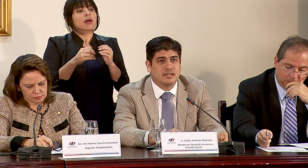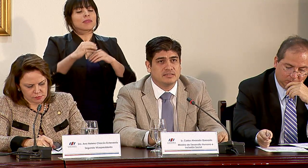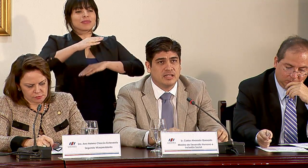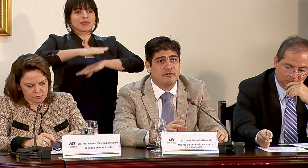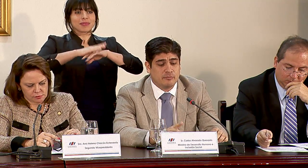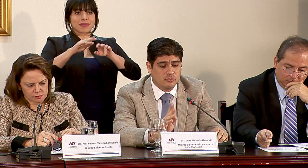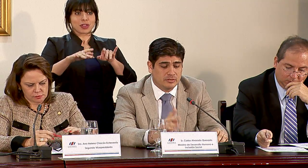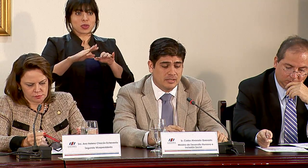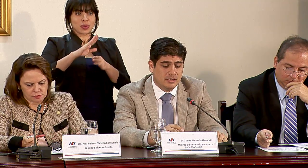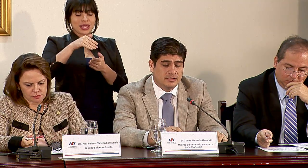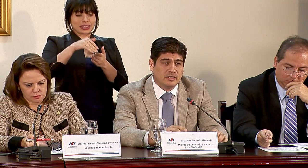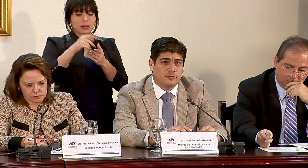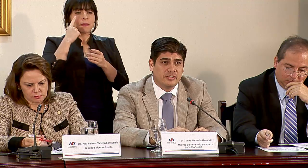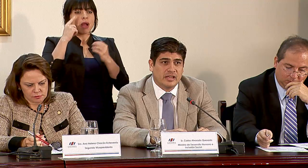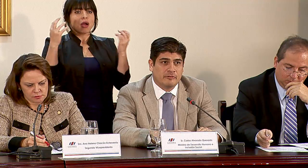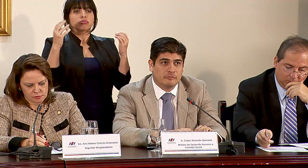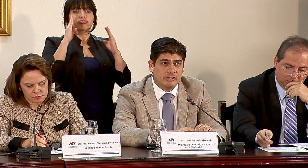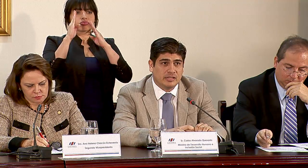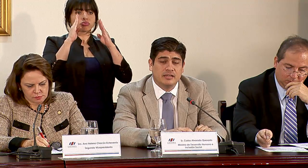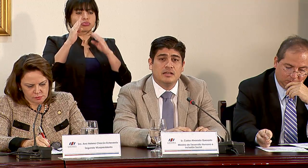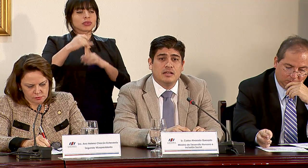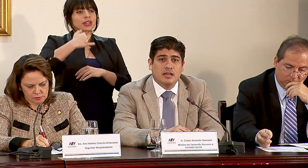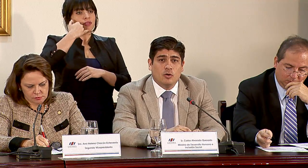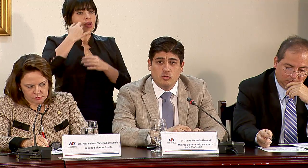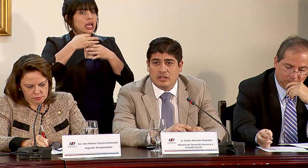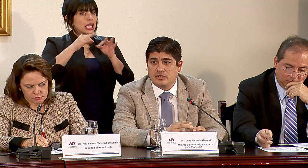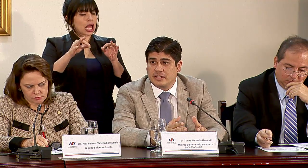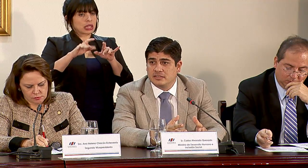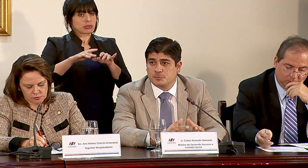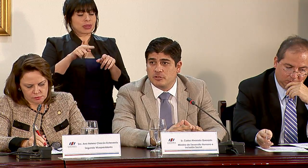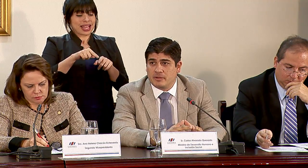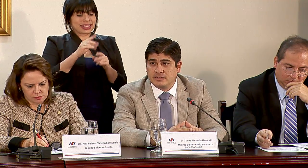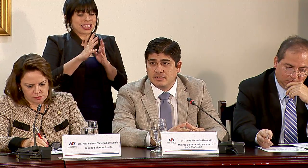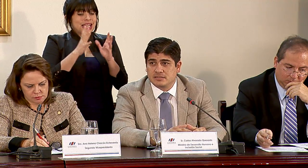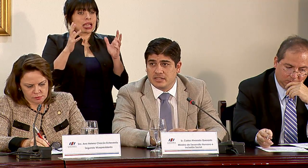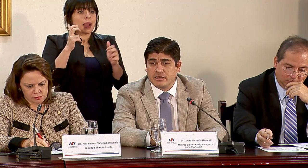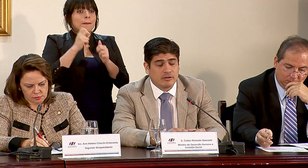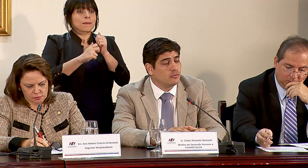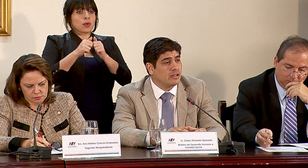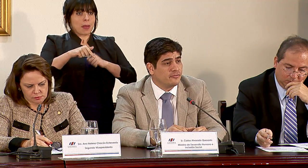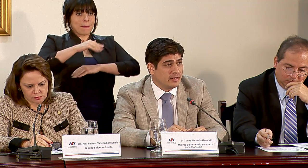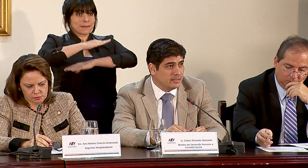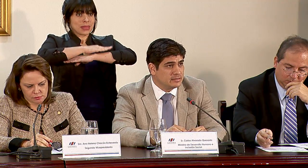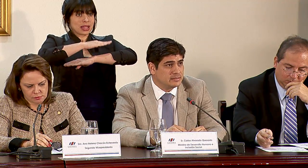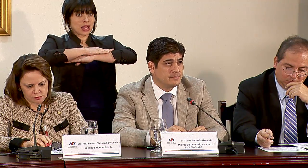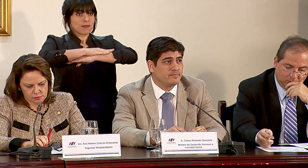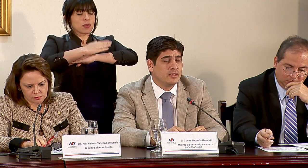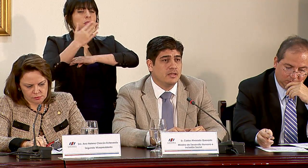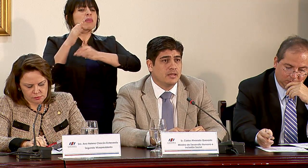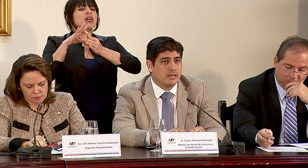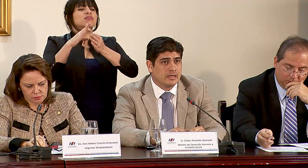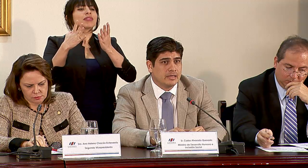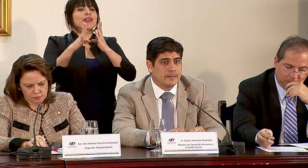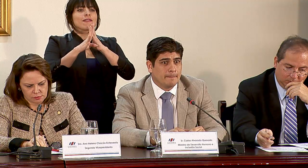y centralizada, remota, telefónica y gratuita. Una de las grandes problemáticas tiene que ver con las filas